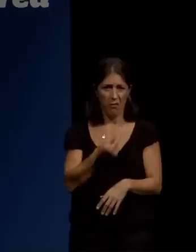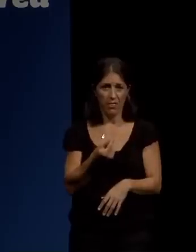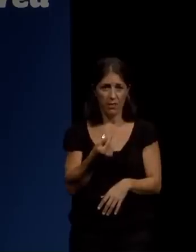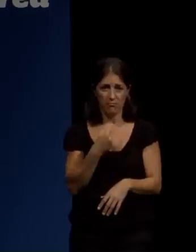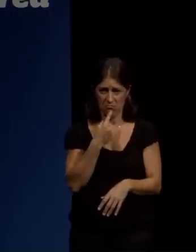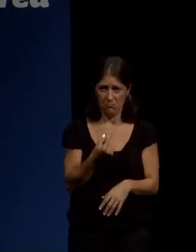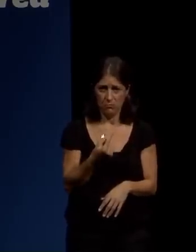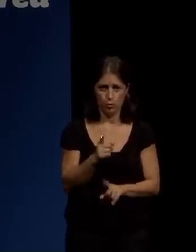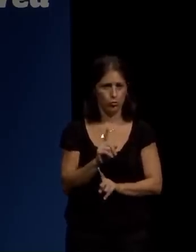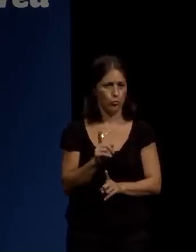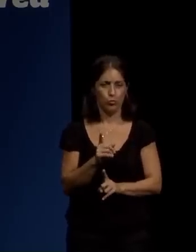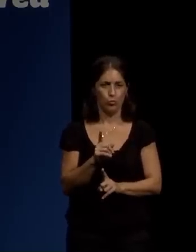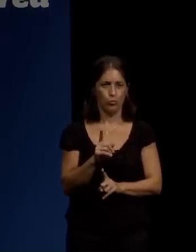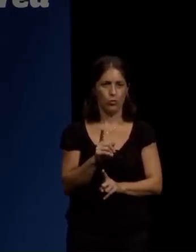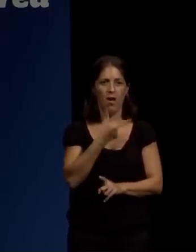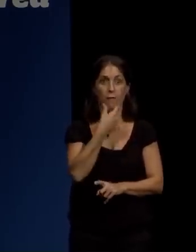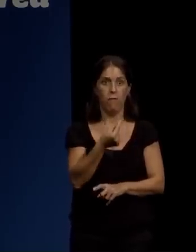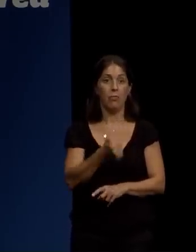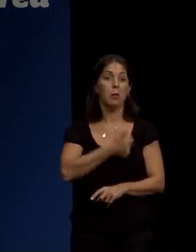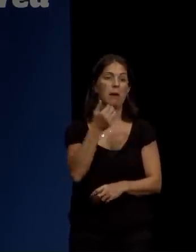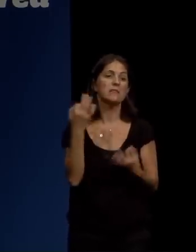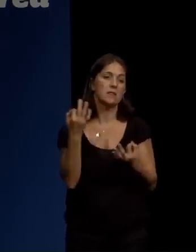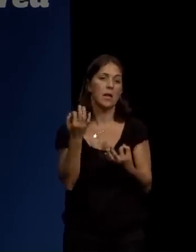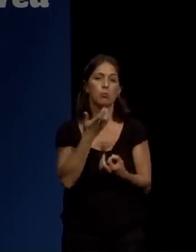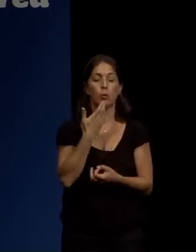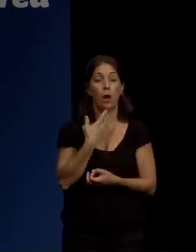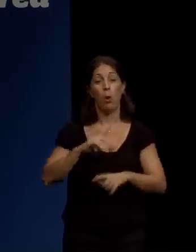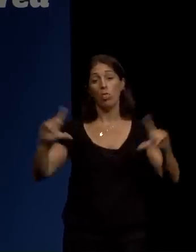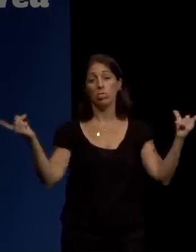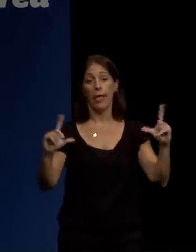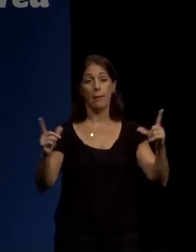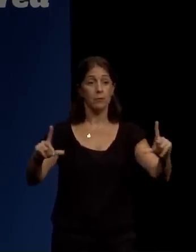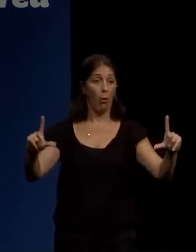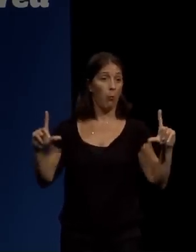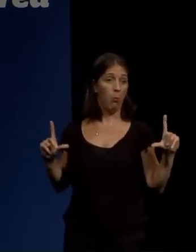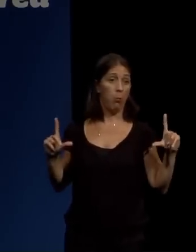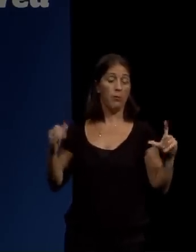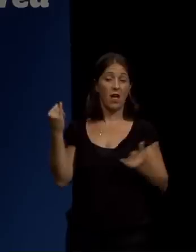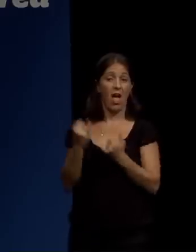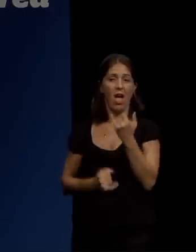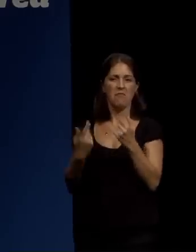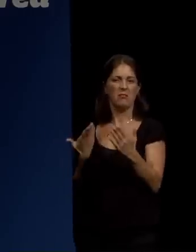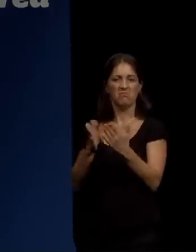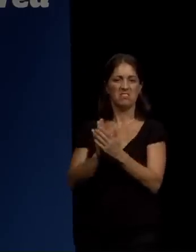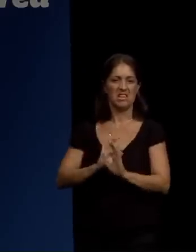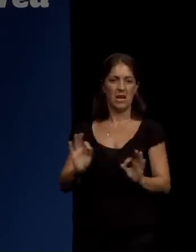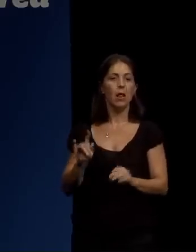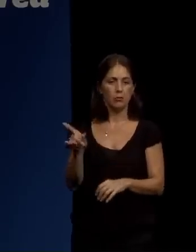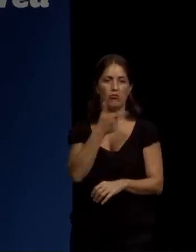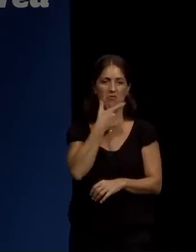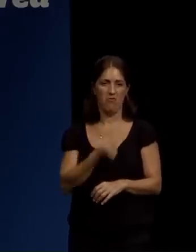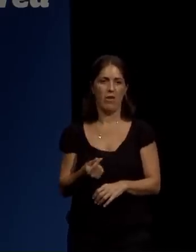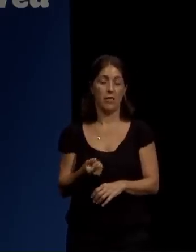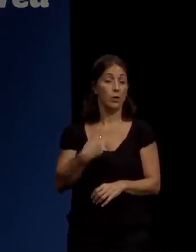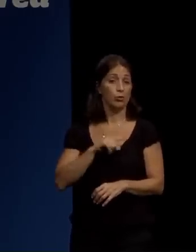fácil? Máis fácil é comparecer nunha pantalla de plasma e non dar a cara polo país. E